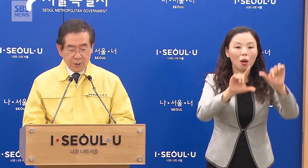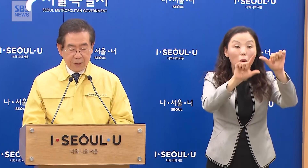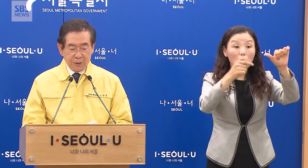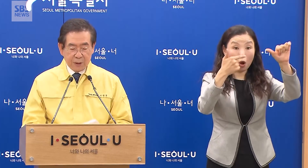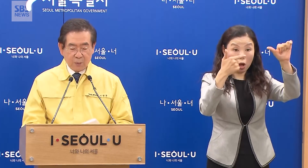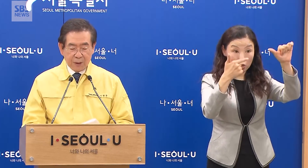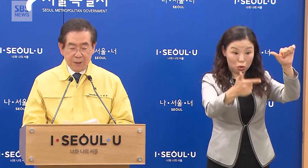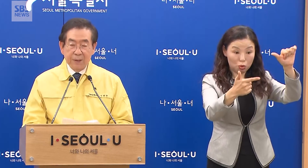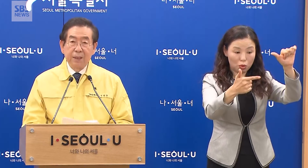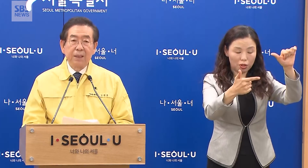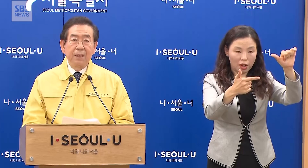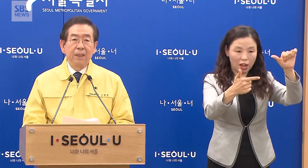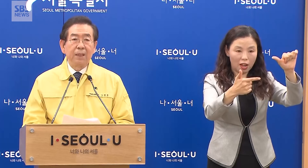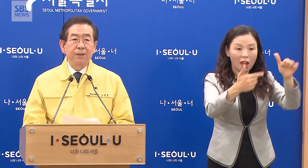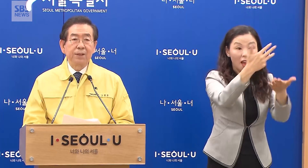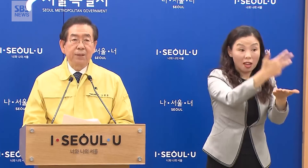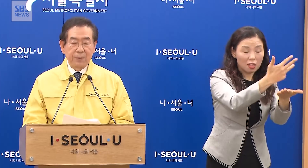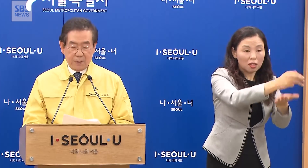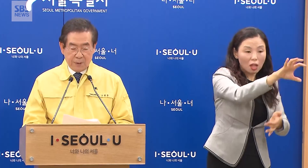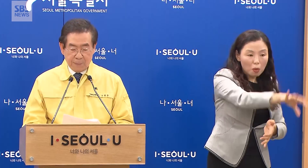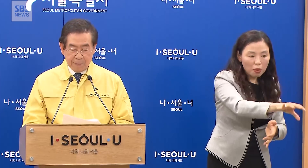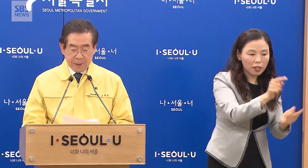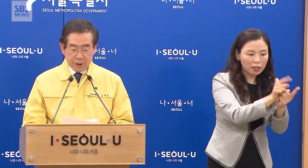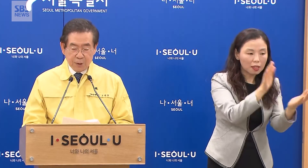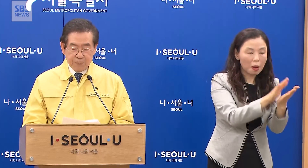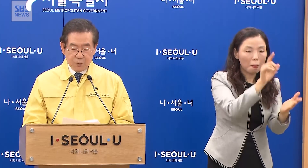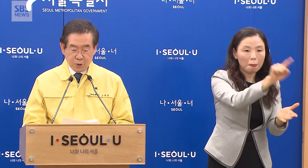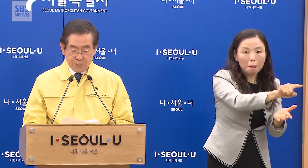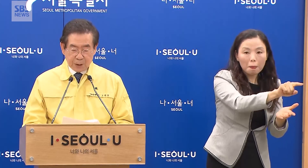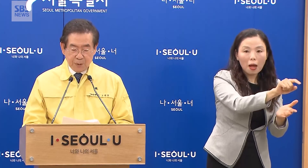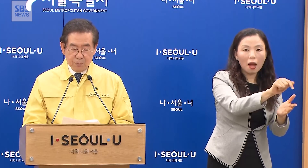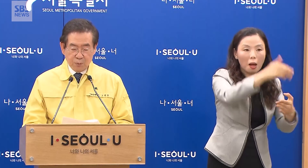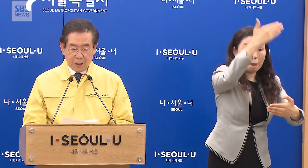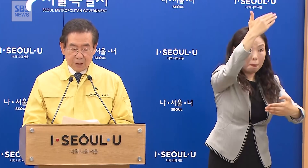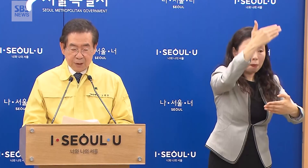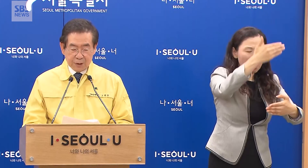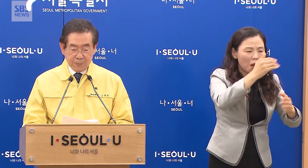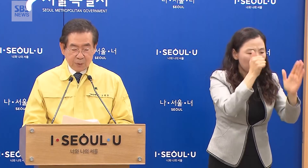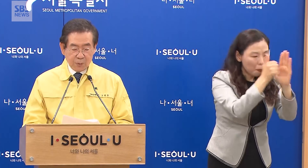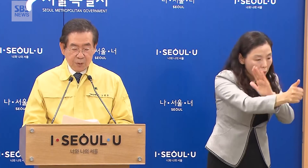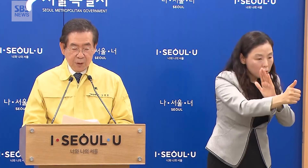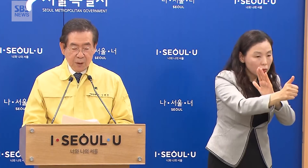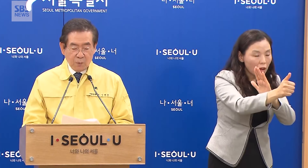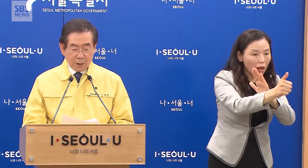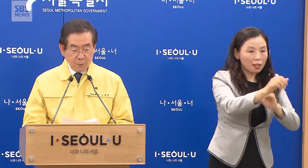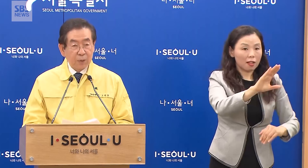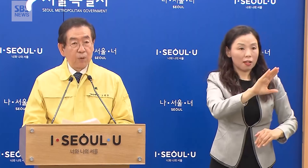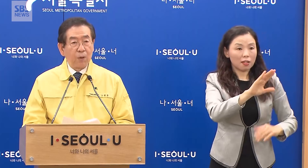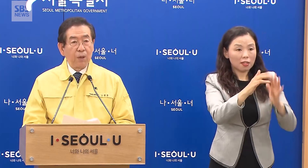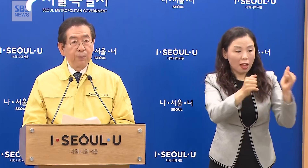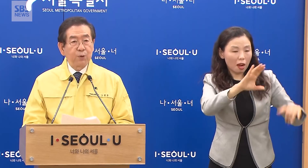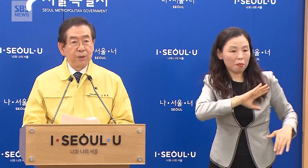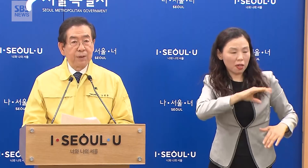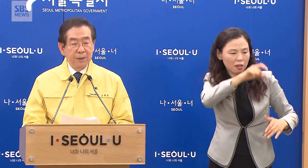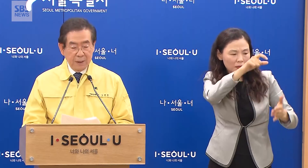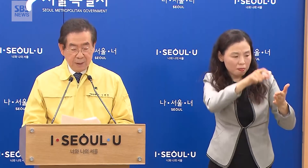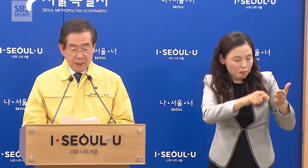해당 업소에 대한 현장 확인을 실수해서 처리 출입자 명부와 cctv 자료를 확보했고